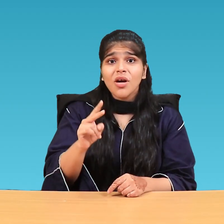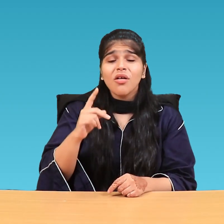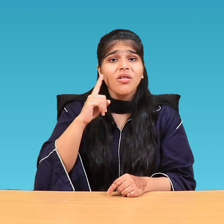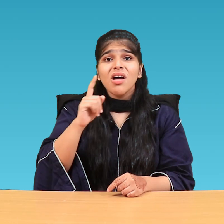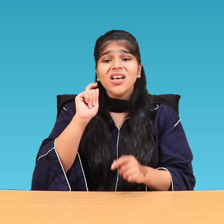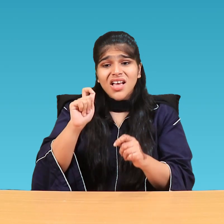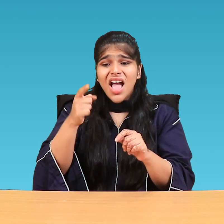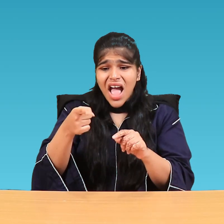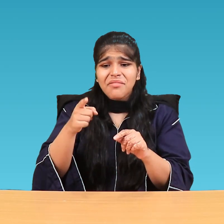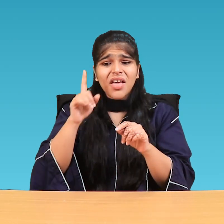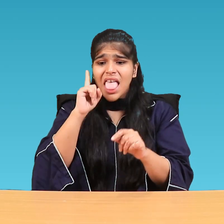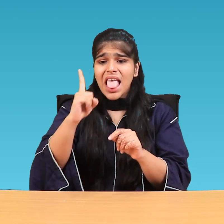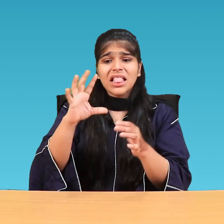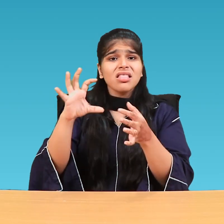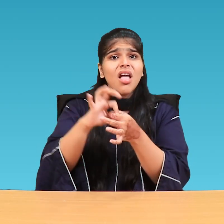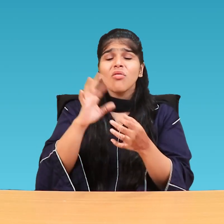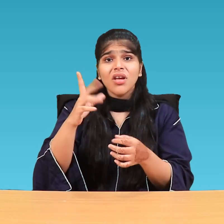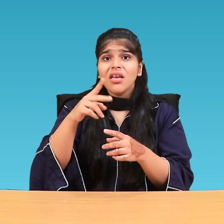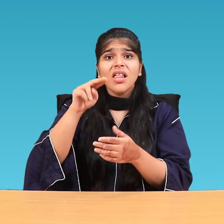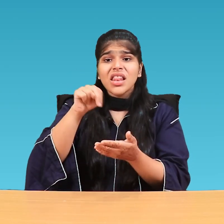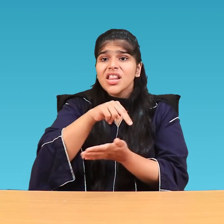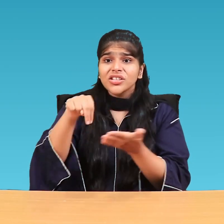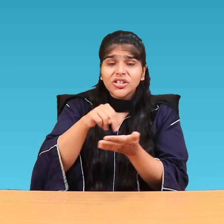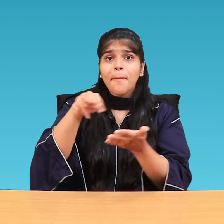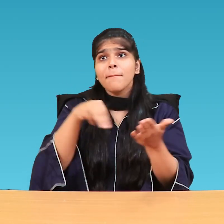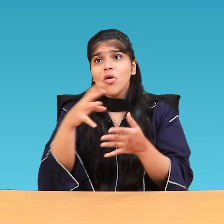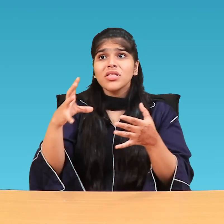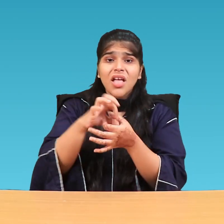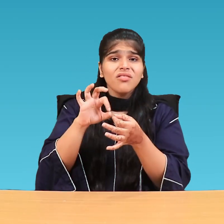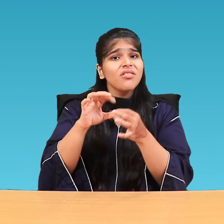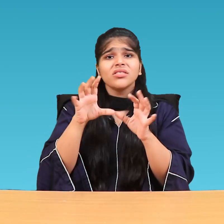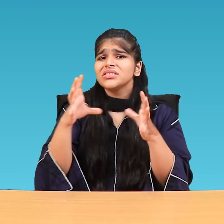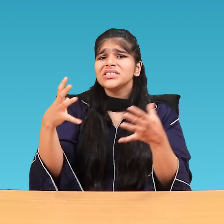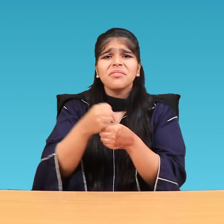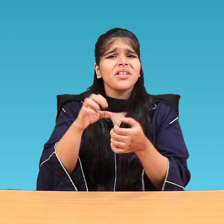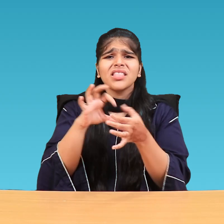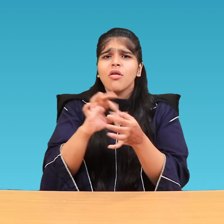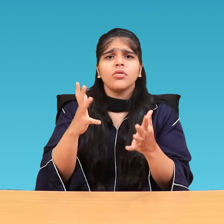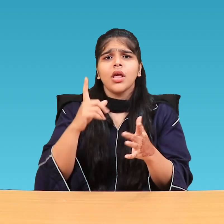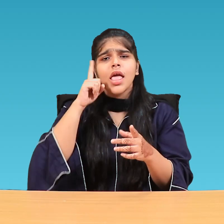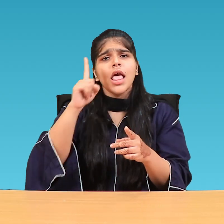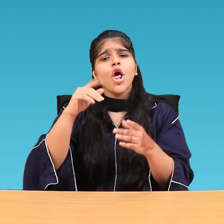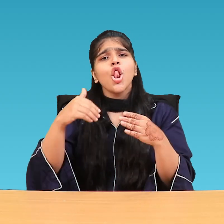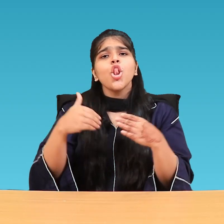کریکولم نہ ہی تو سنگل ہے، نہ ہی نیشنل ہے، اور نہ ہی کریکولم، یہ بس ایک نئی ایجوکیشن پالیسی